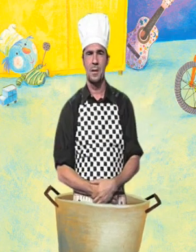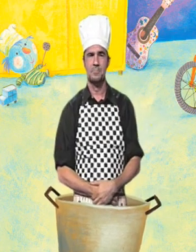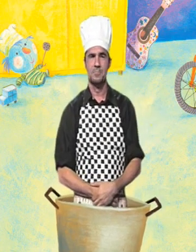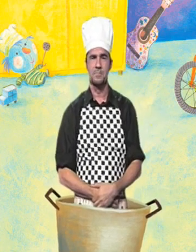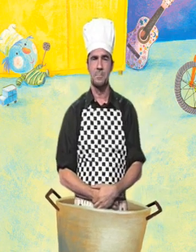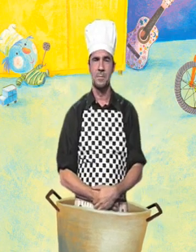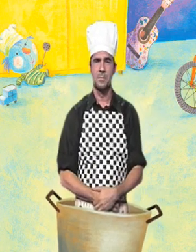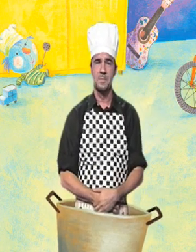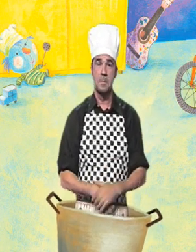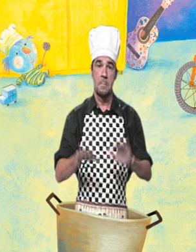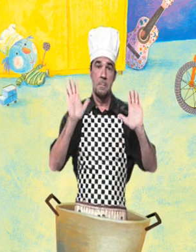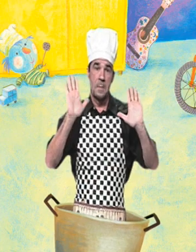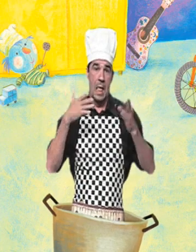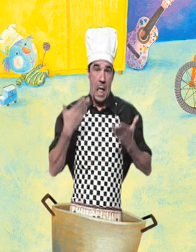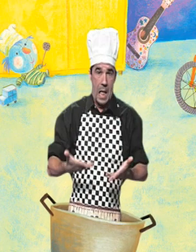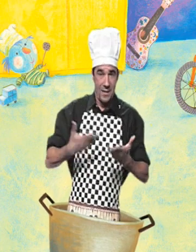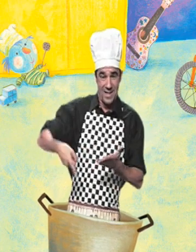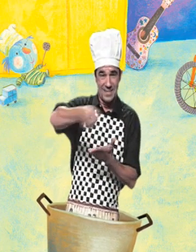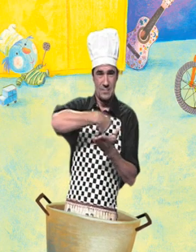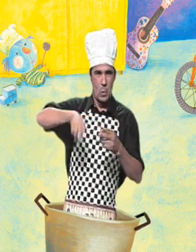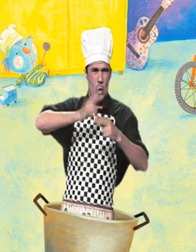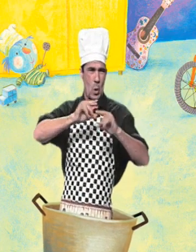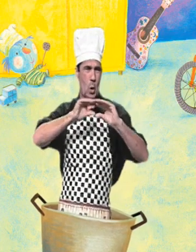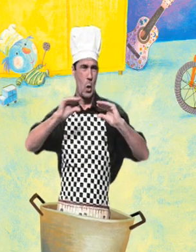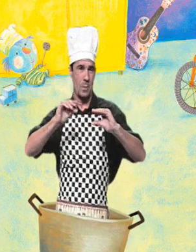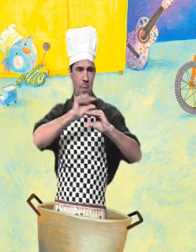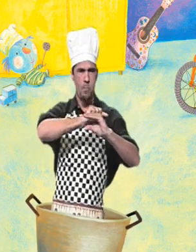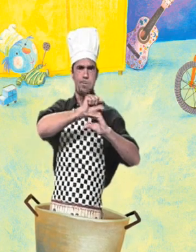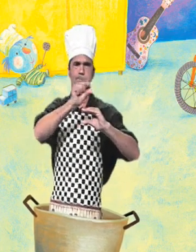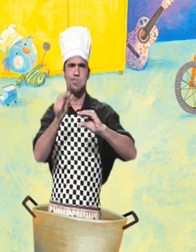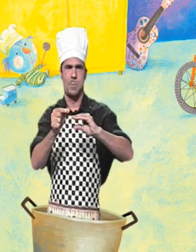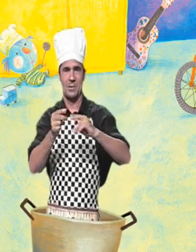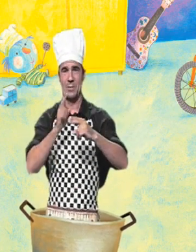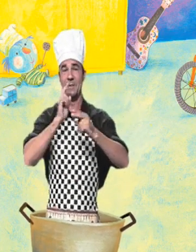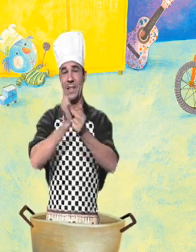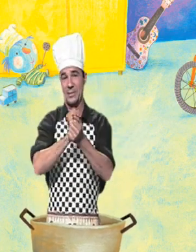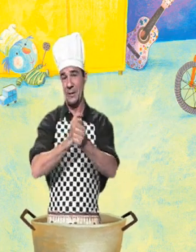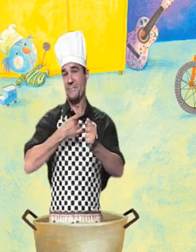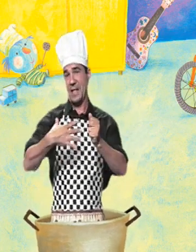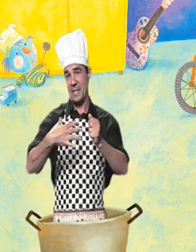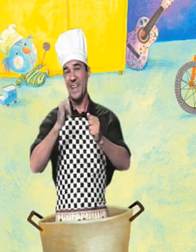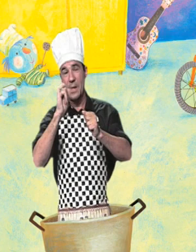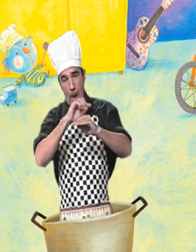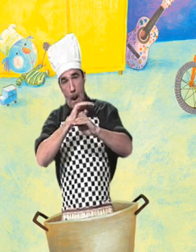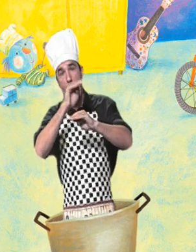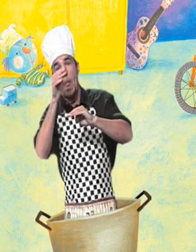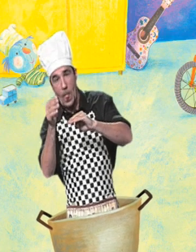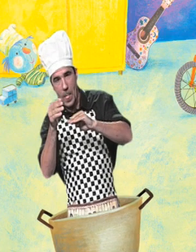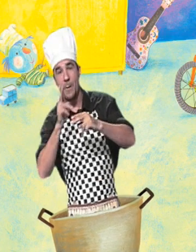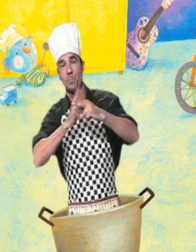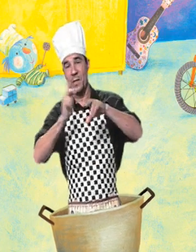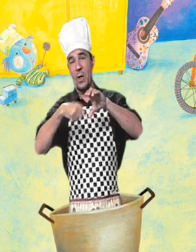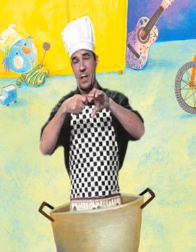Però ara les ensaïmades endurides amb una capa de formatge blanc i una altra de colacao per